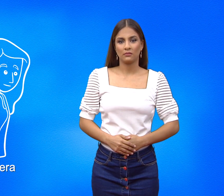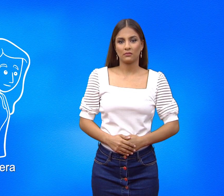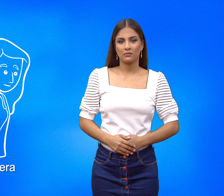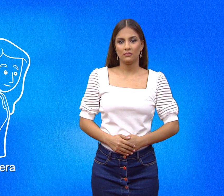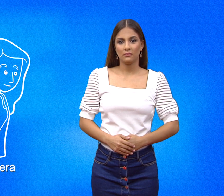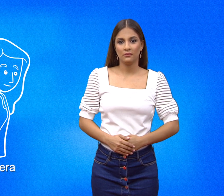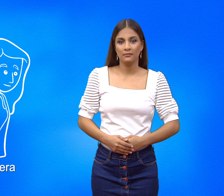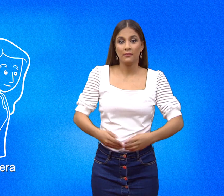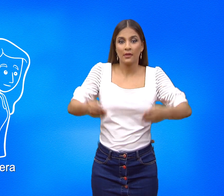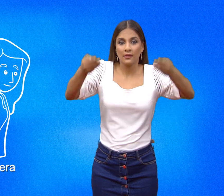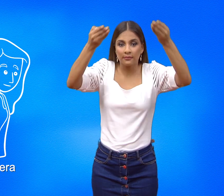enfermedad